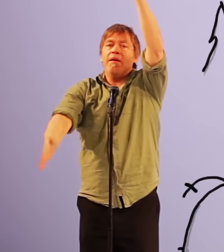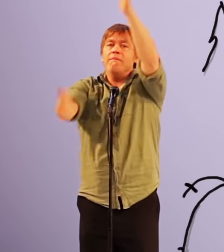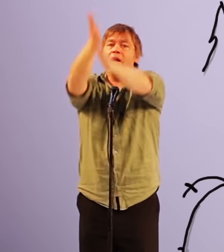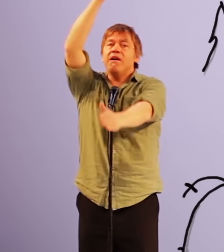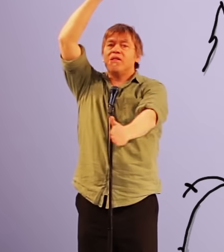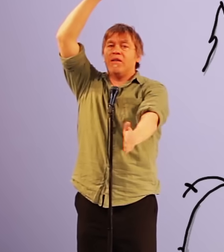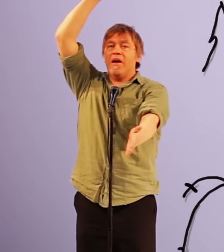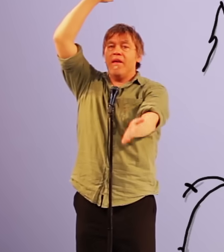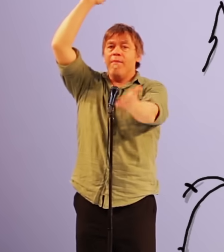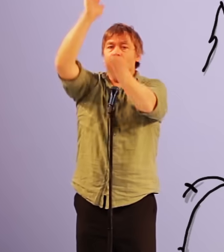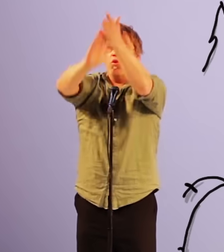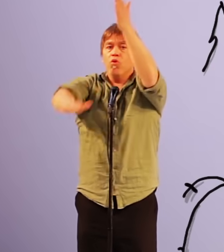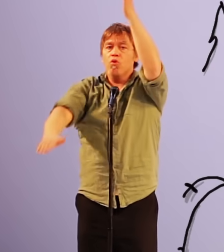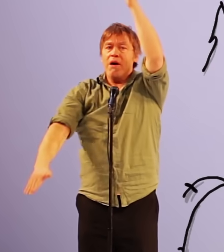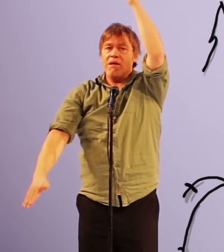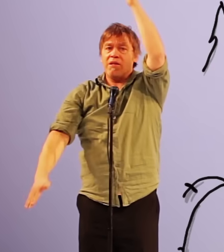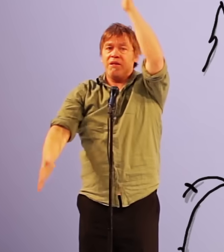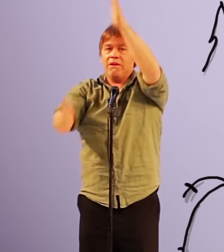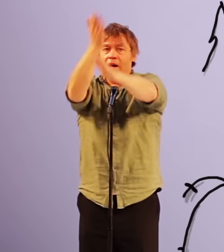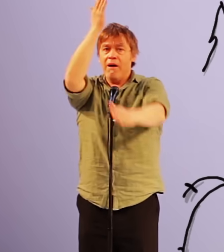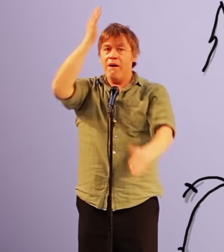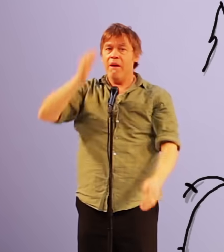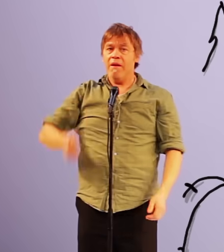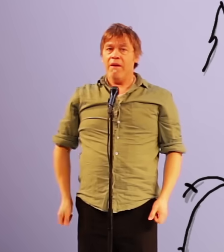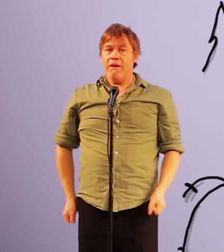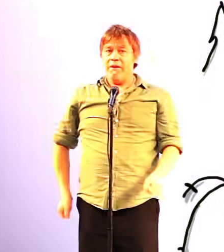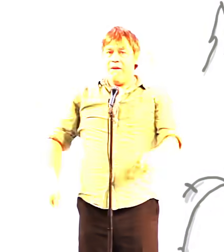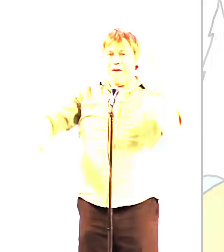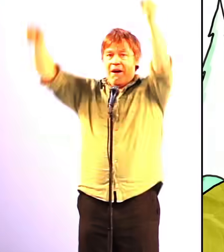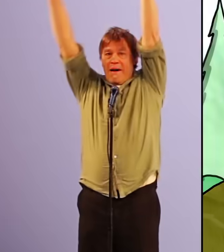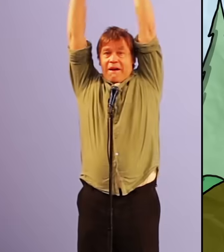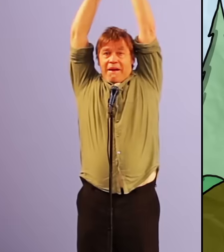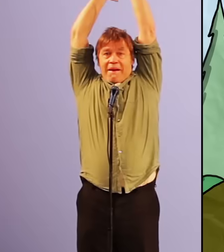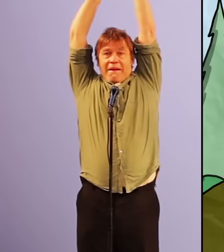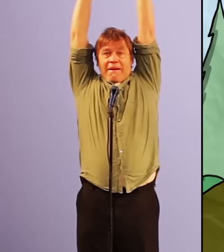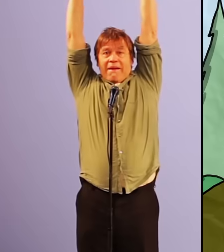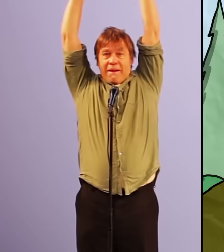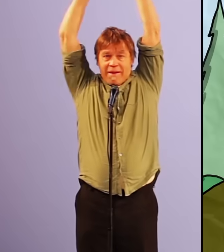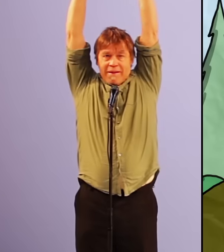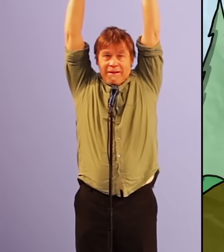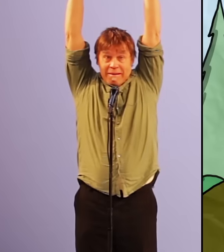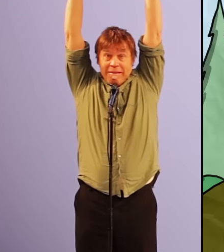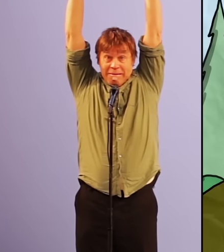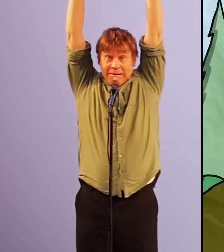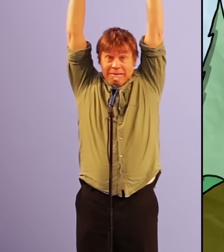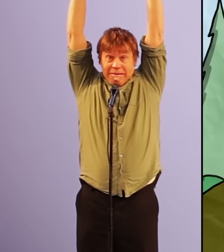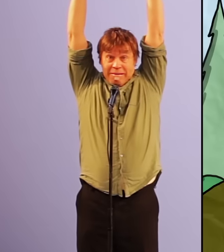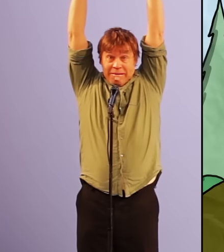Suomen maasta ja mullasta. Hei! No hei!